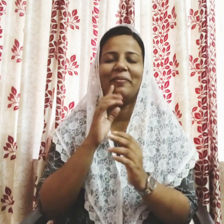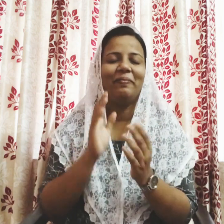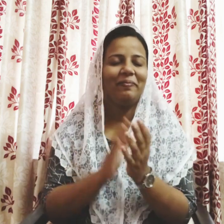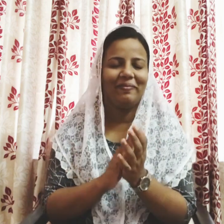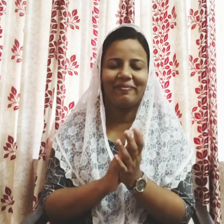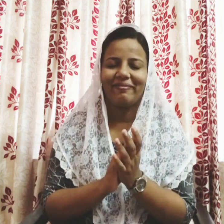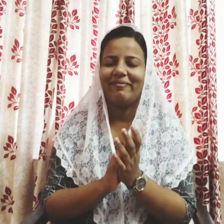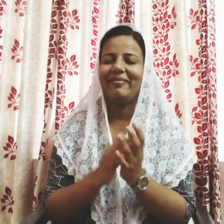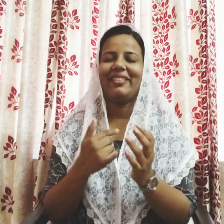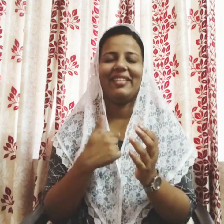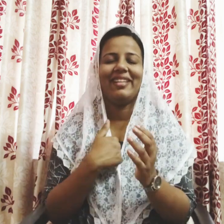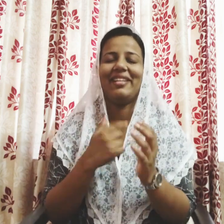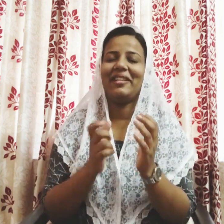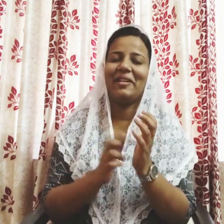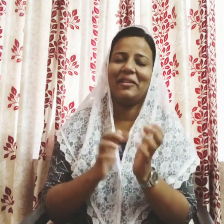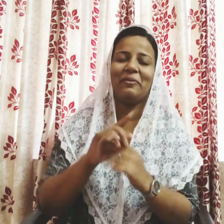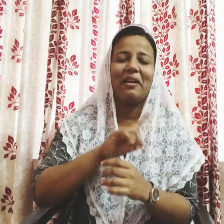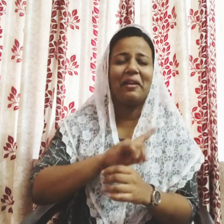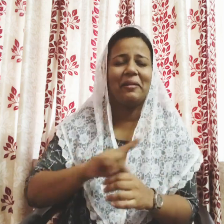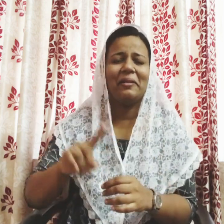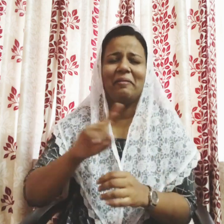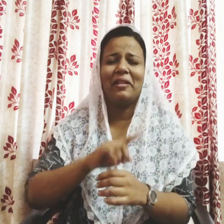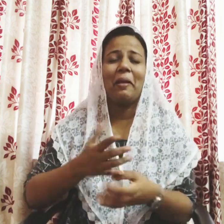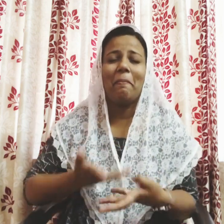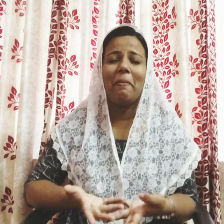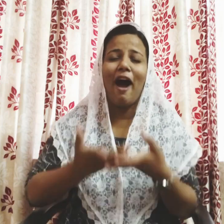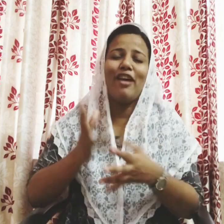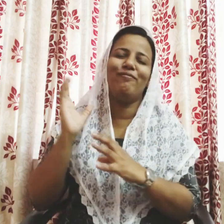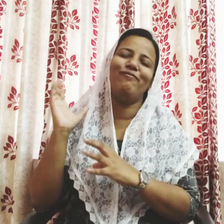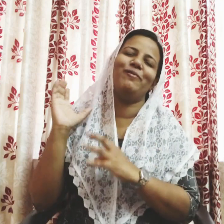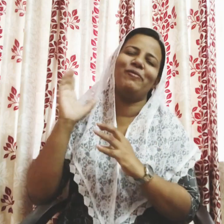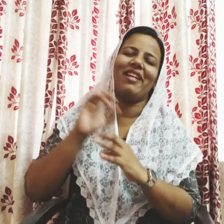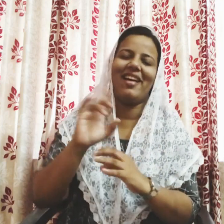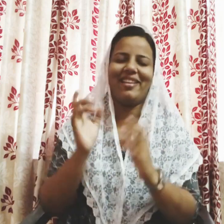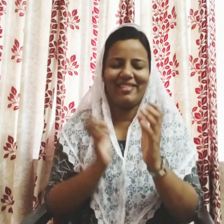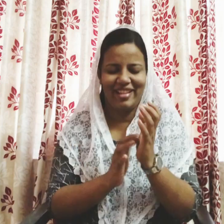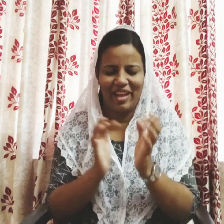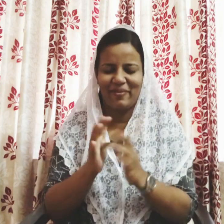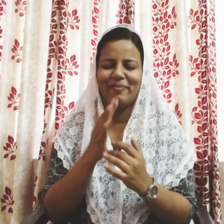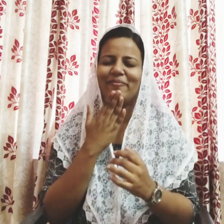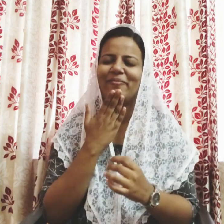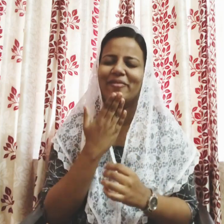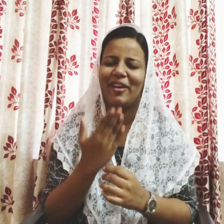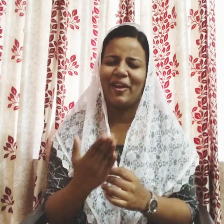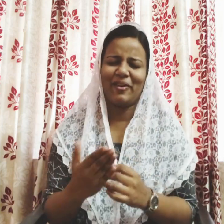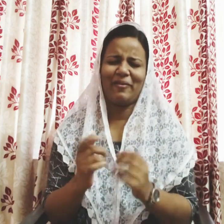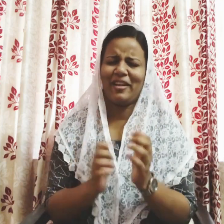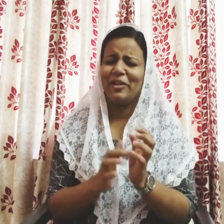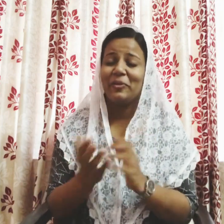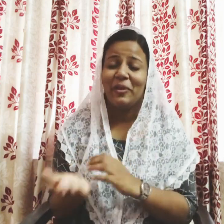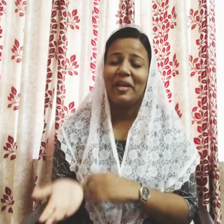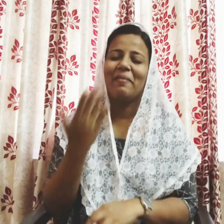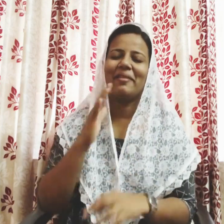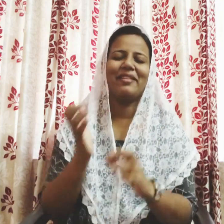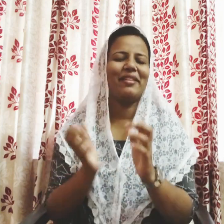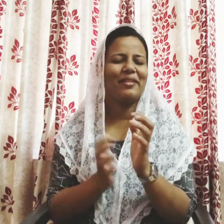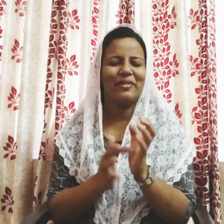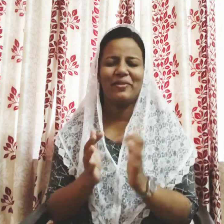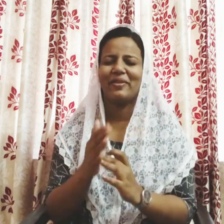കർത്താവേ, അങ്ങ് ഞങ്ങളെ നാൾതോറും ഞങ്ങളുടെ ഭാരങ്ങളെ ചുമക്കുന്ന ദൈവമാണ്, ഞങ്ങൾ അങ്ങേക്ക് നന്ദി പറയുന്നു. അങ്ങ് ഞങ്ങളെ ഉദ്ധരിക്കുന്ന ദൈവമാണ്, ഞങ്ങൾ